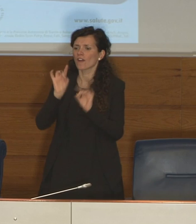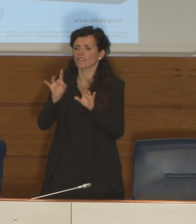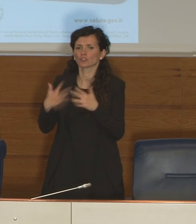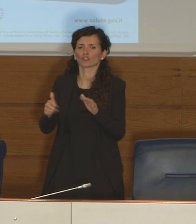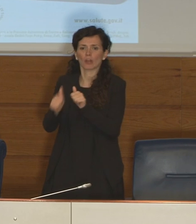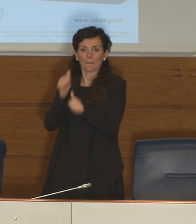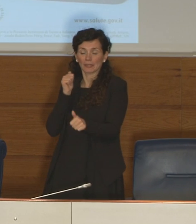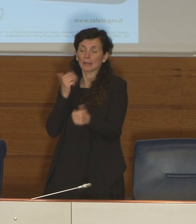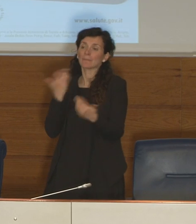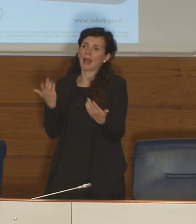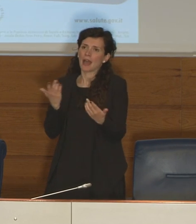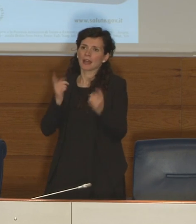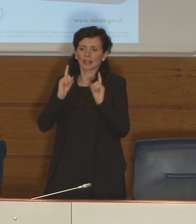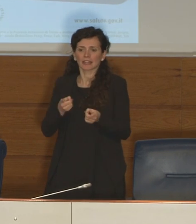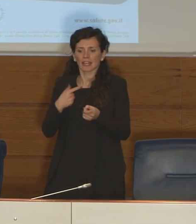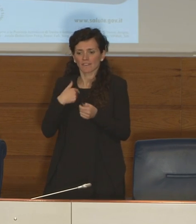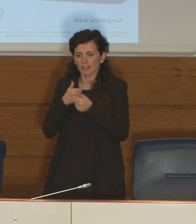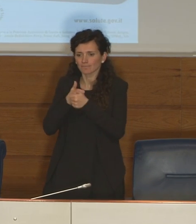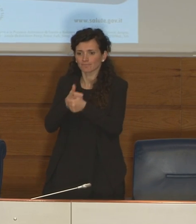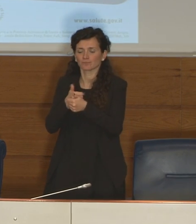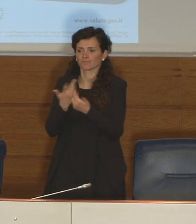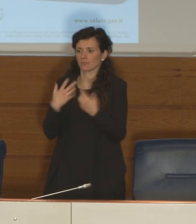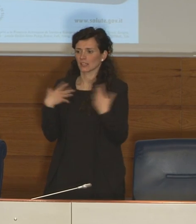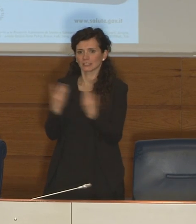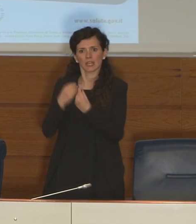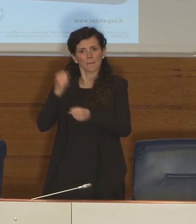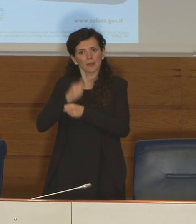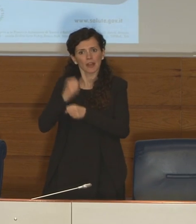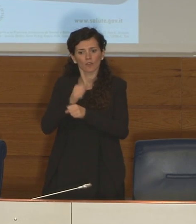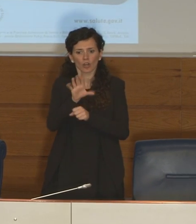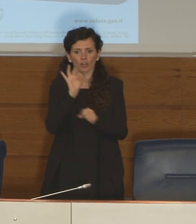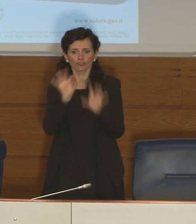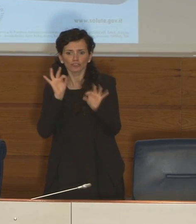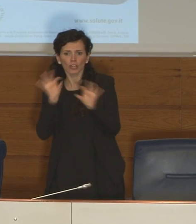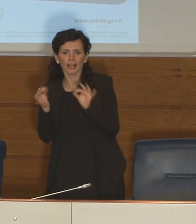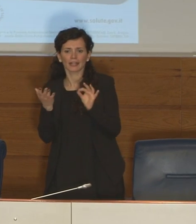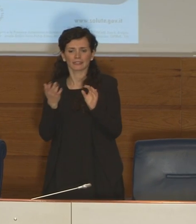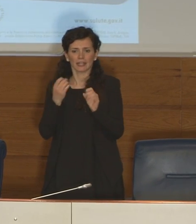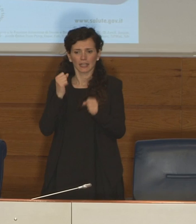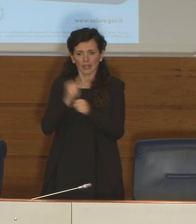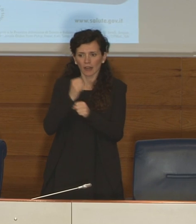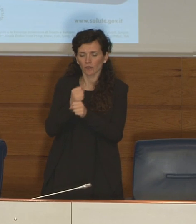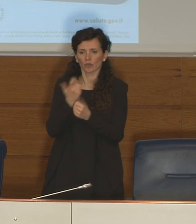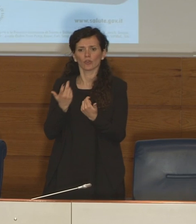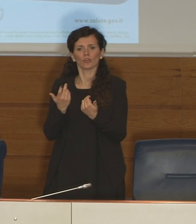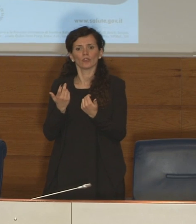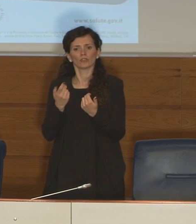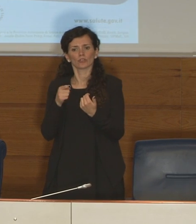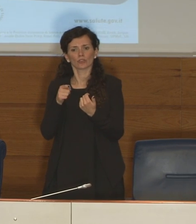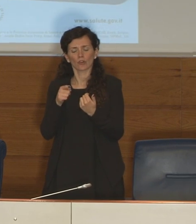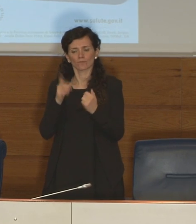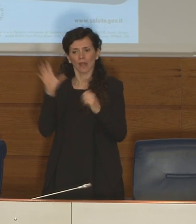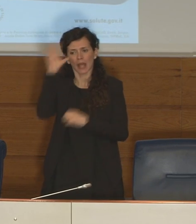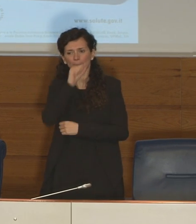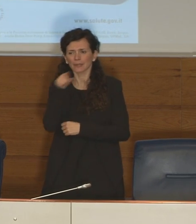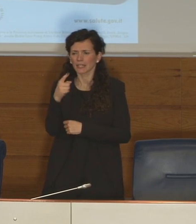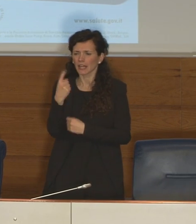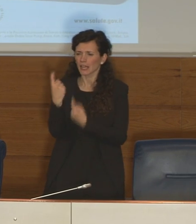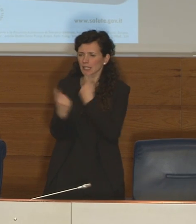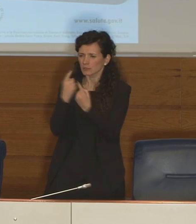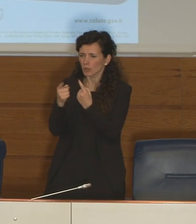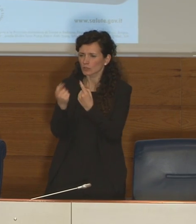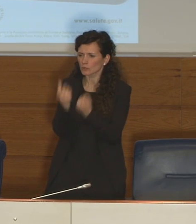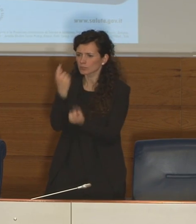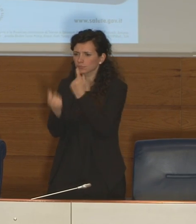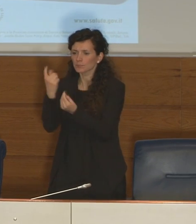fare delle scelte o adottare delle misure che si basino sulla comprensione del fenomeno